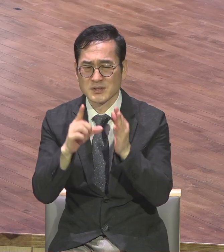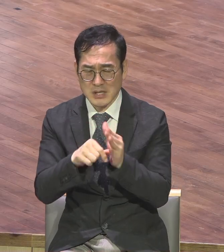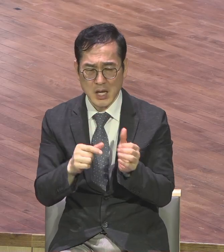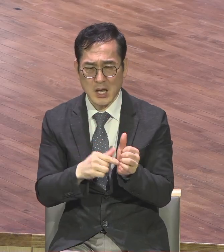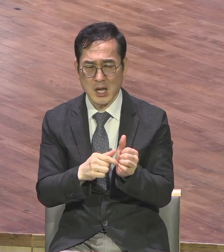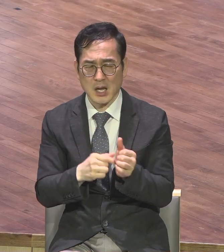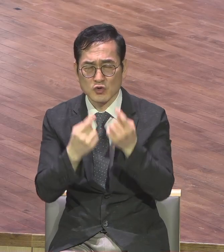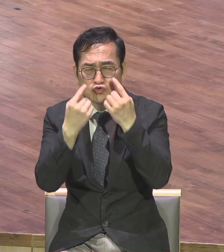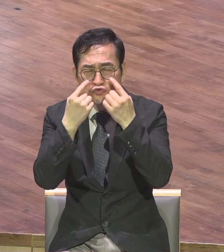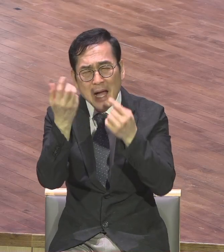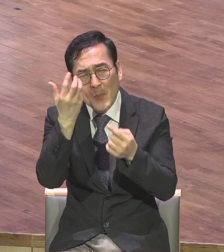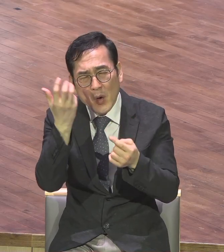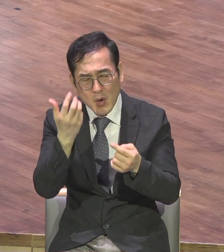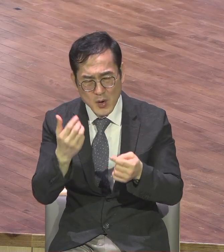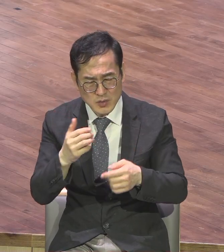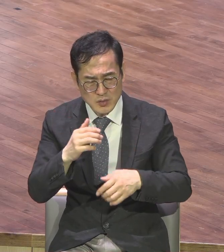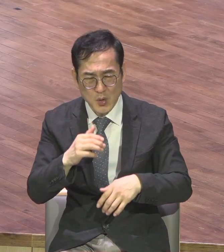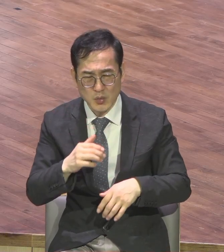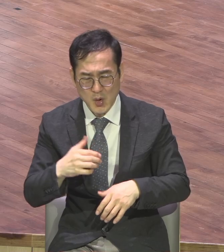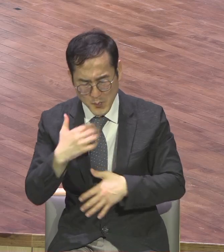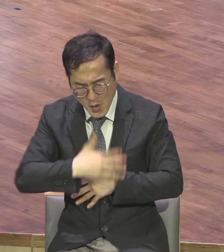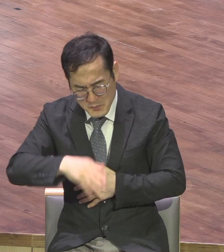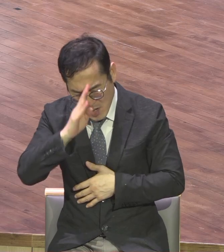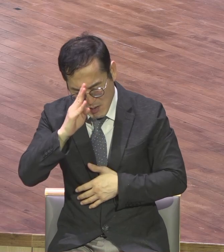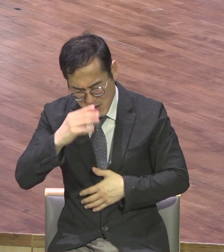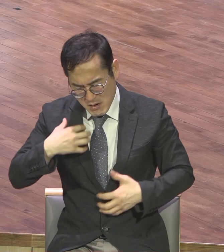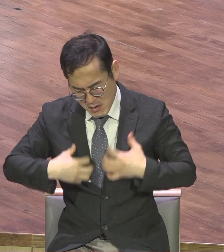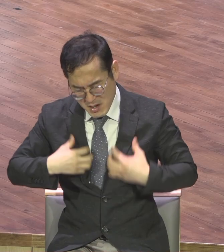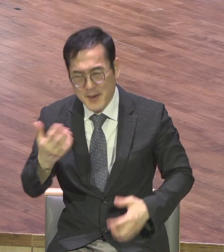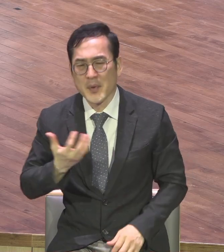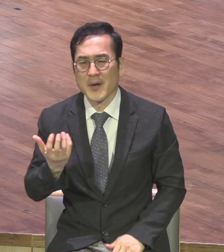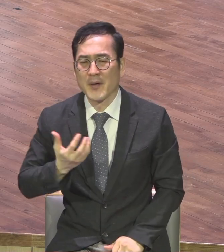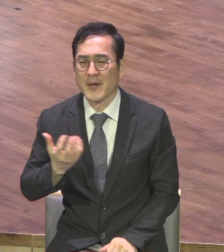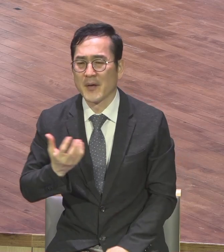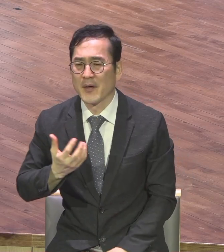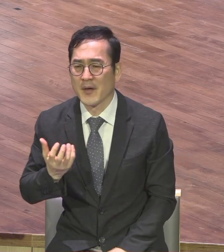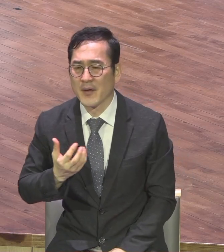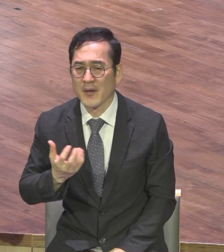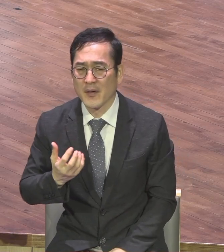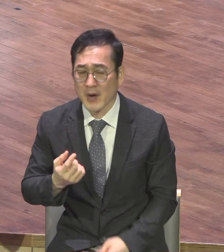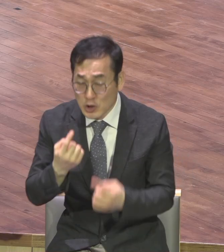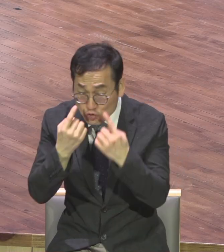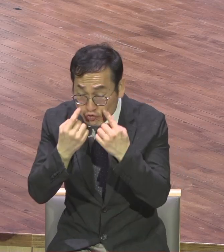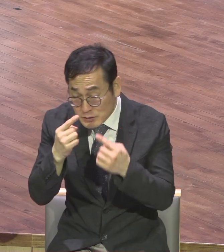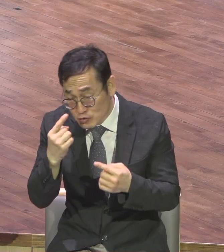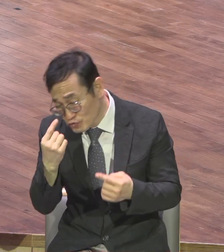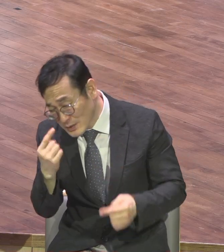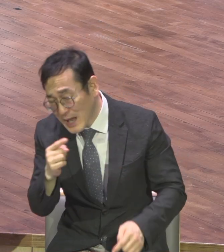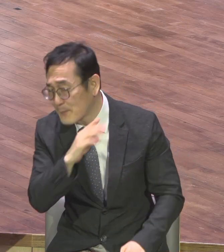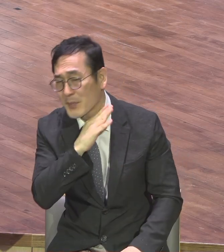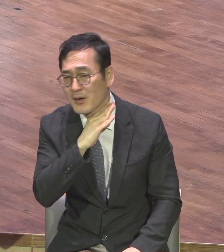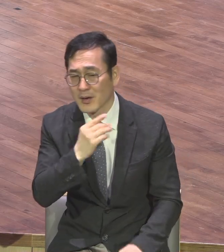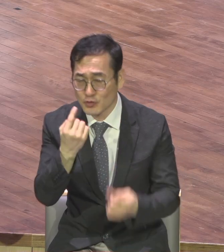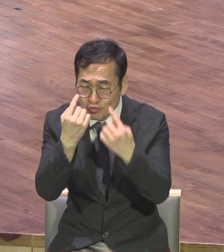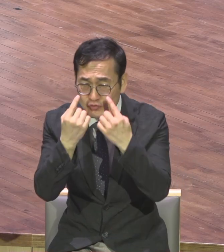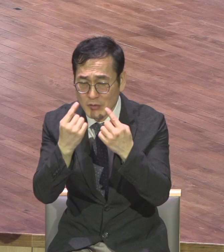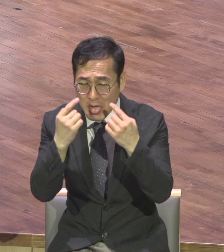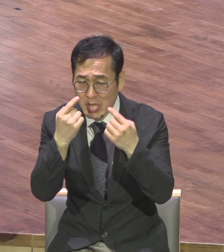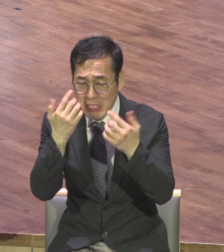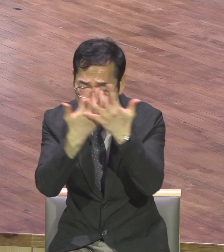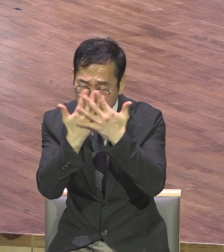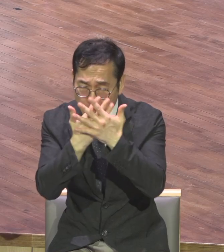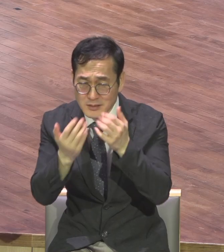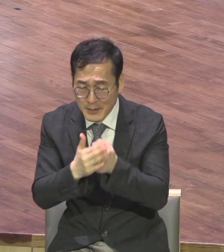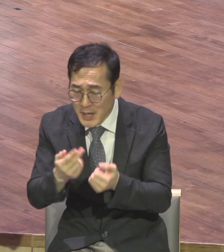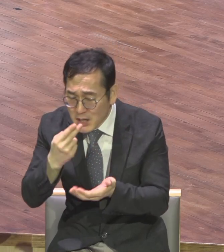막 눈이라도 빼서 내게 주었을 것이다. 할 수 있었으면 그만큼 그렇게 눈이 안 좋아서 글을 쓸 수가 없어요. 그러니까